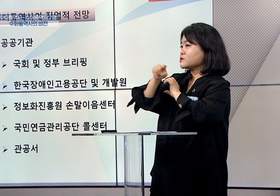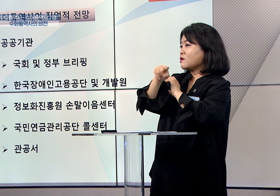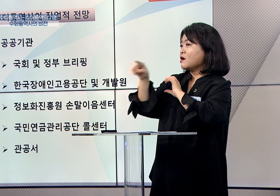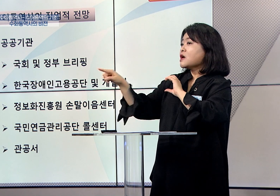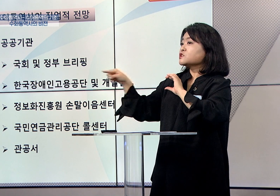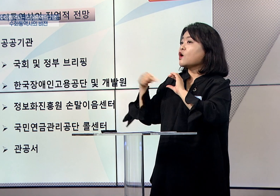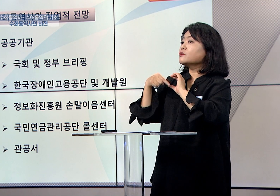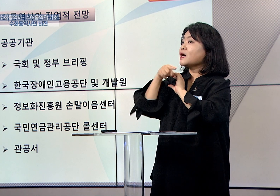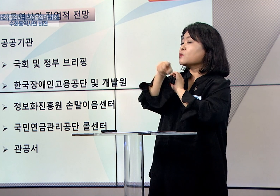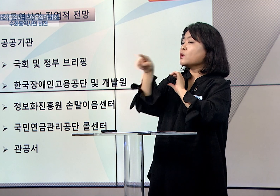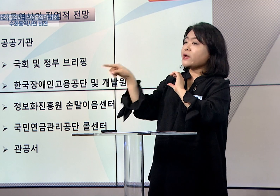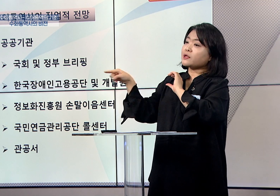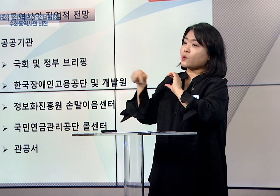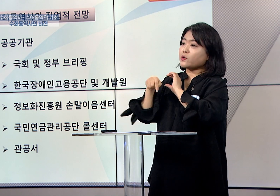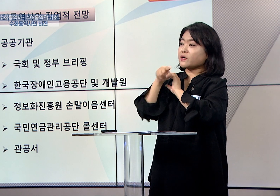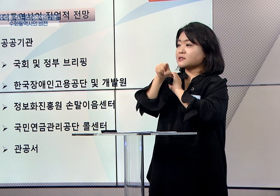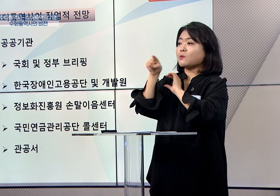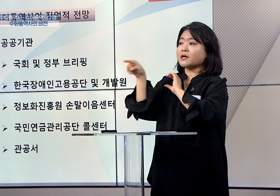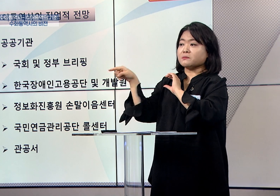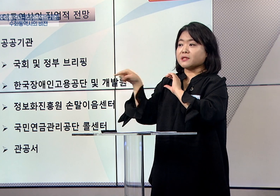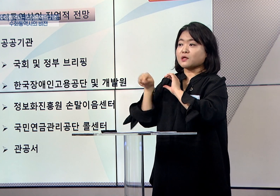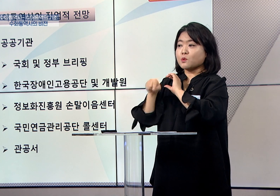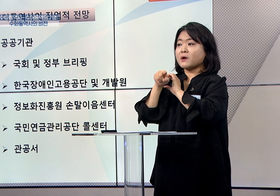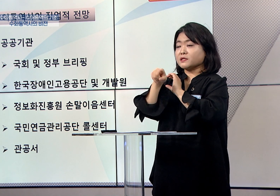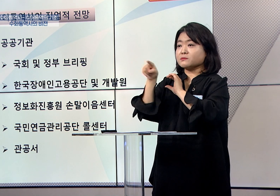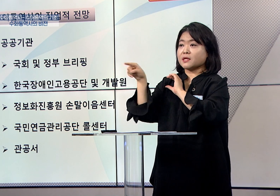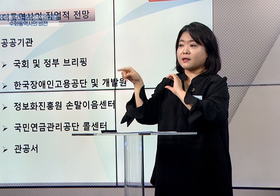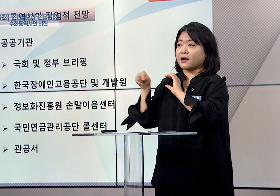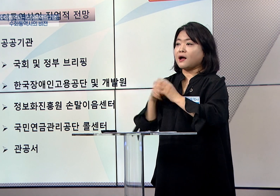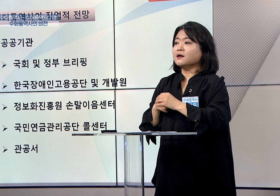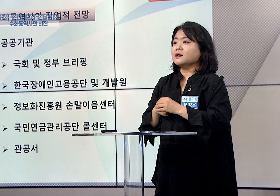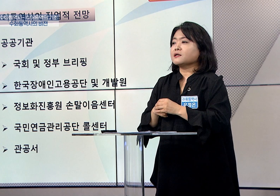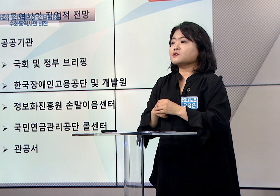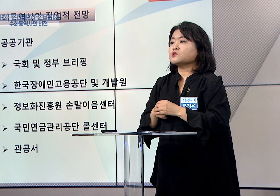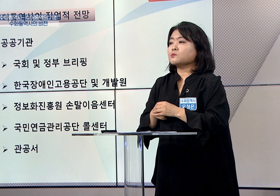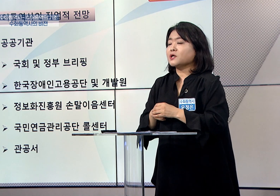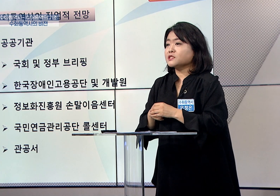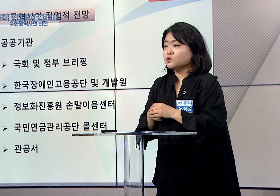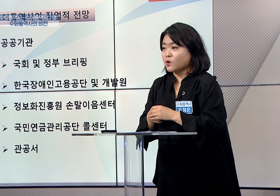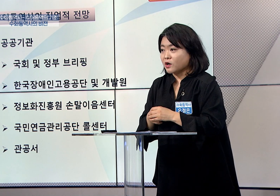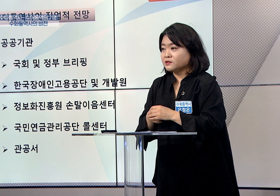전달하면서 전화로의 통역의 상황입니다. 손말이음센터가. 그래서 정부와 진흥원